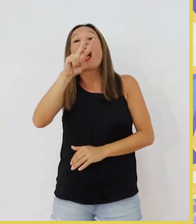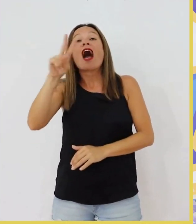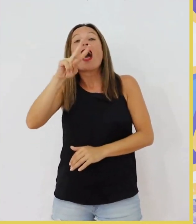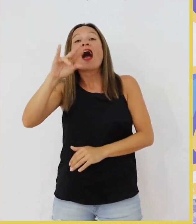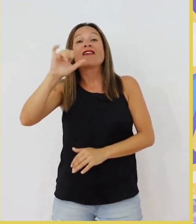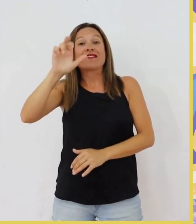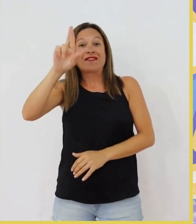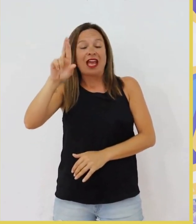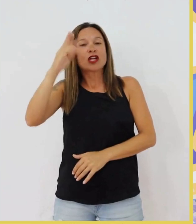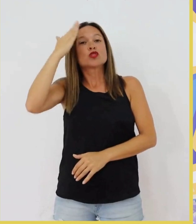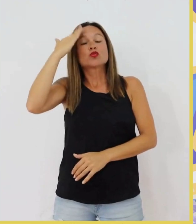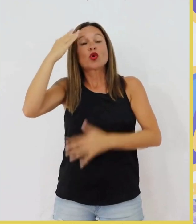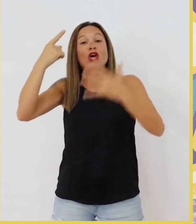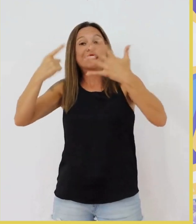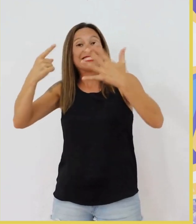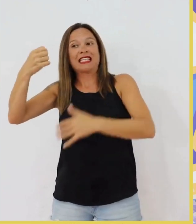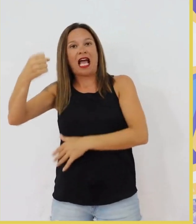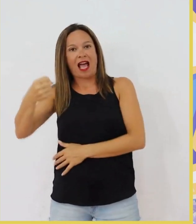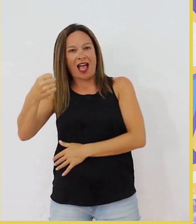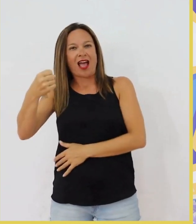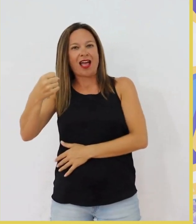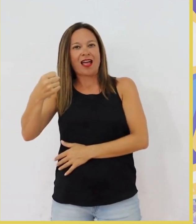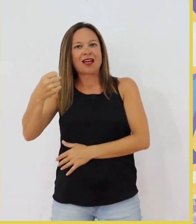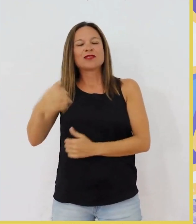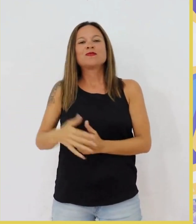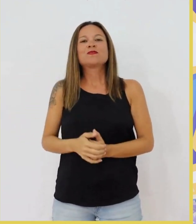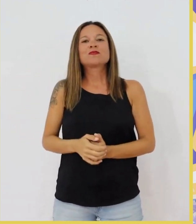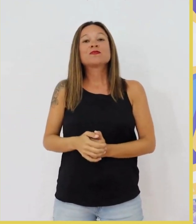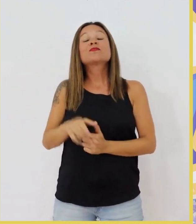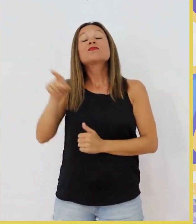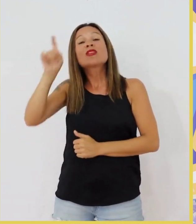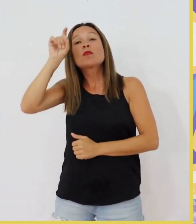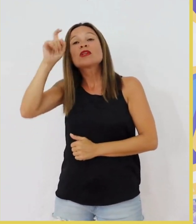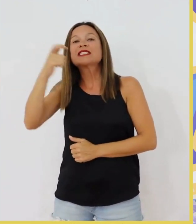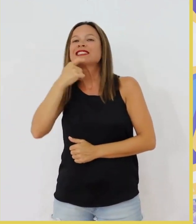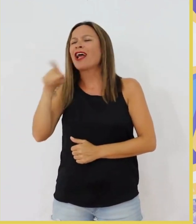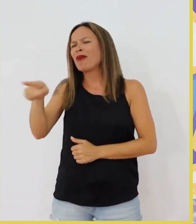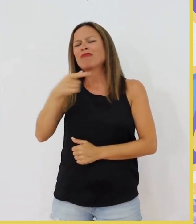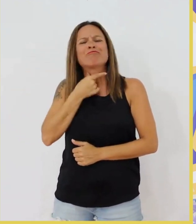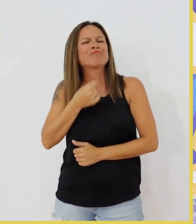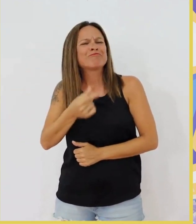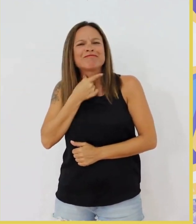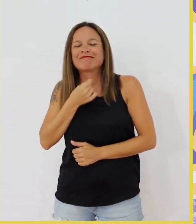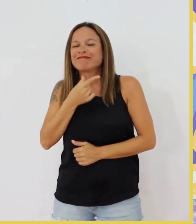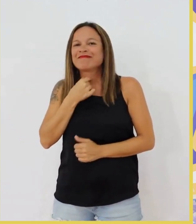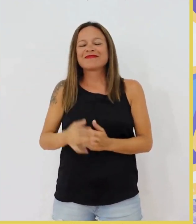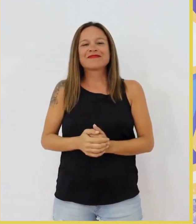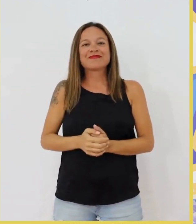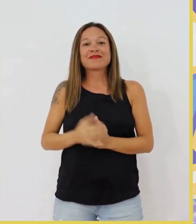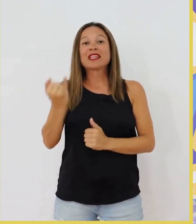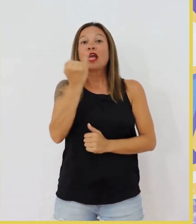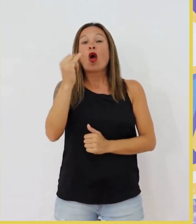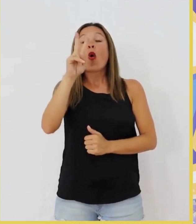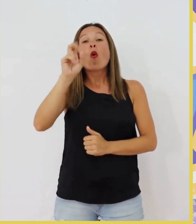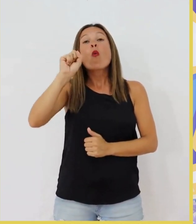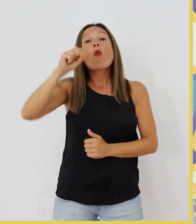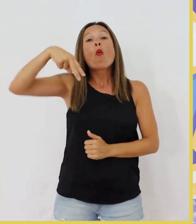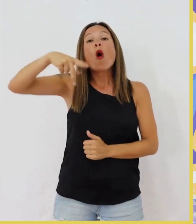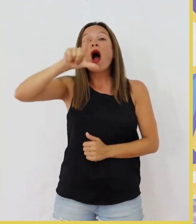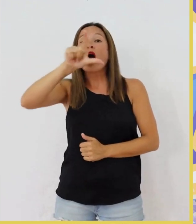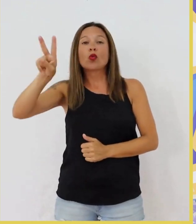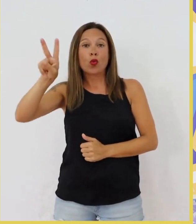Wallu da educación física, nos encanta sus clases. Inma da música, gracias a ella hemos hecho